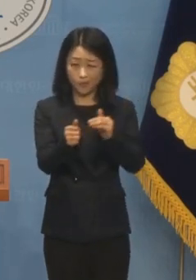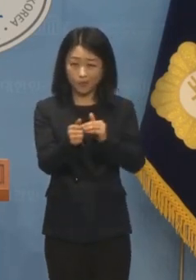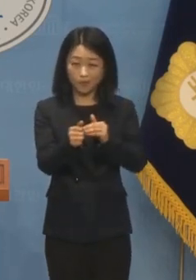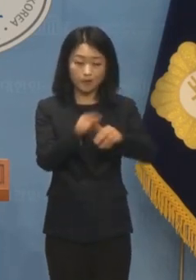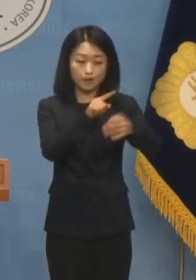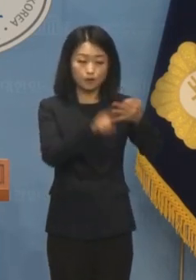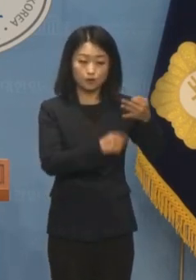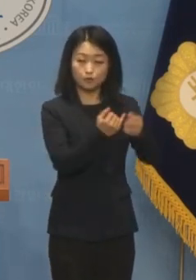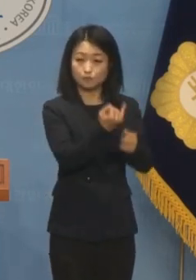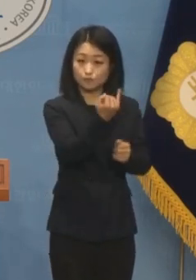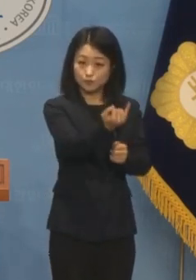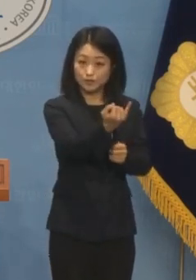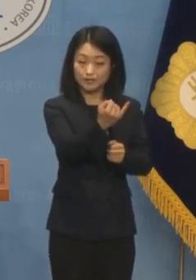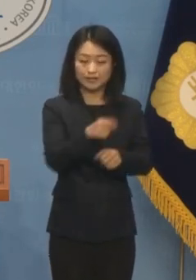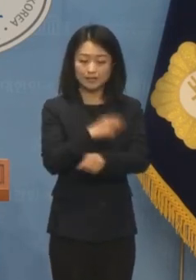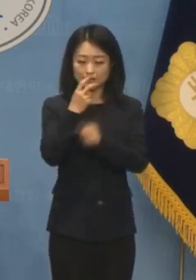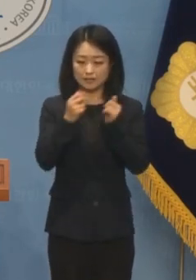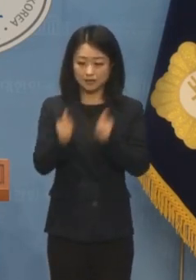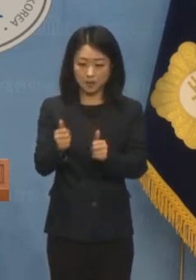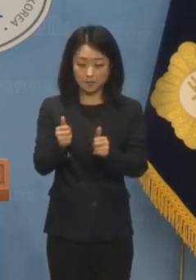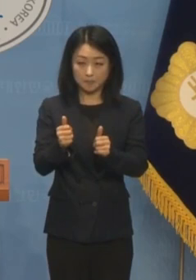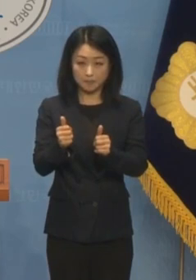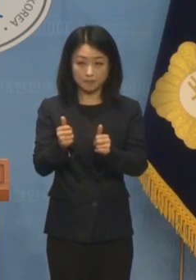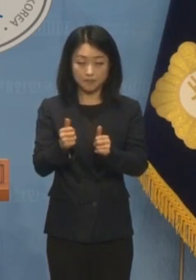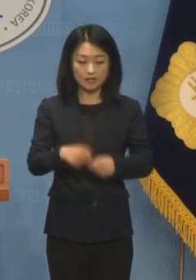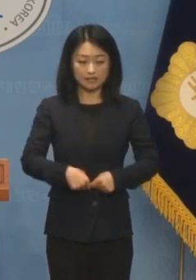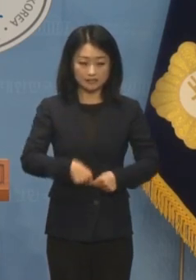특검으로 정의의 심판대에 세우겠습니다.